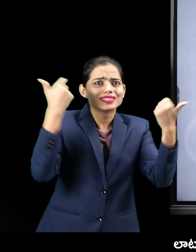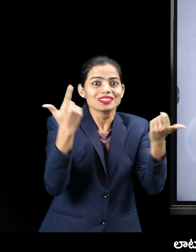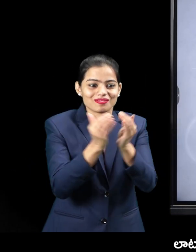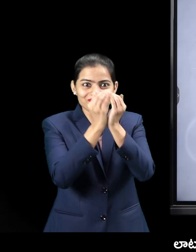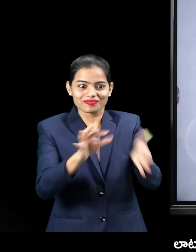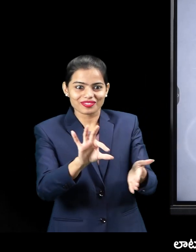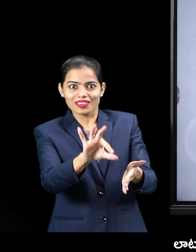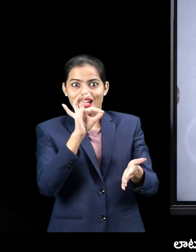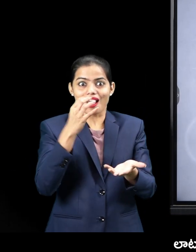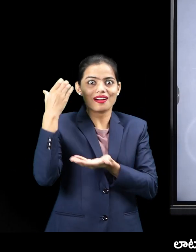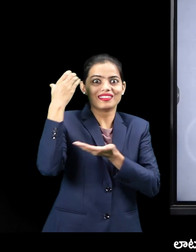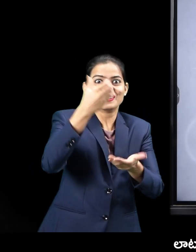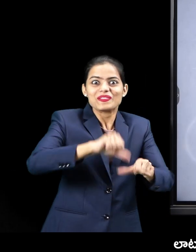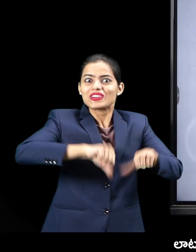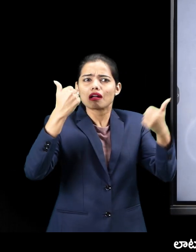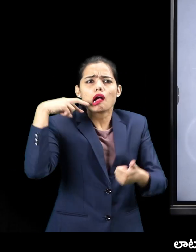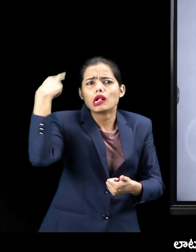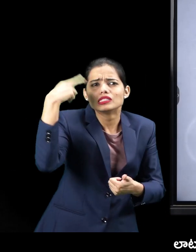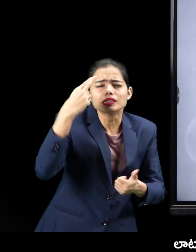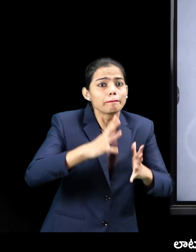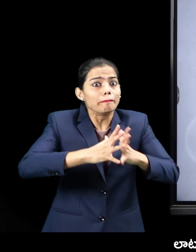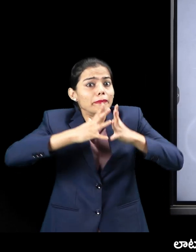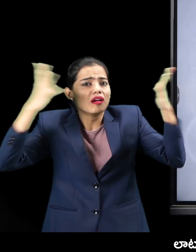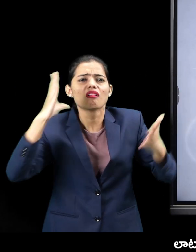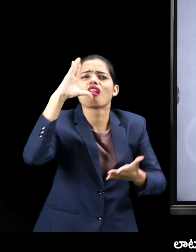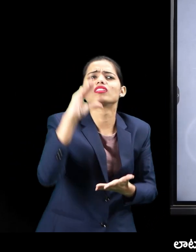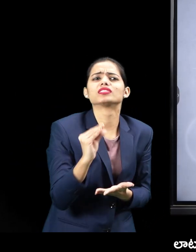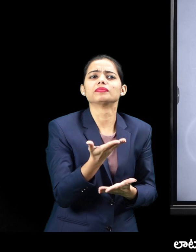లాటరీ జాక్పాట్ గెలవటం సాధారణంగా చాలా తక్కువ.